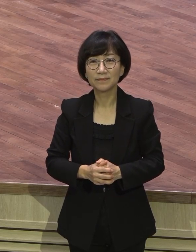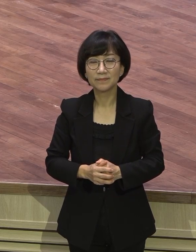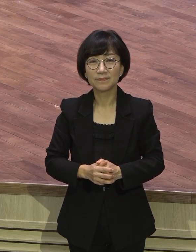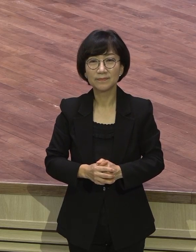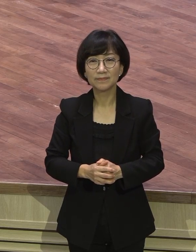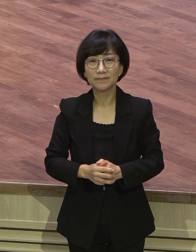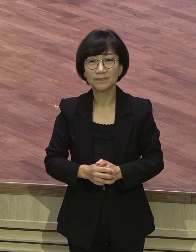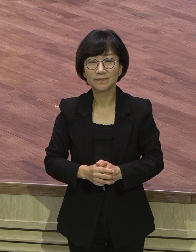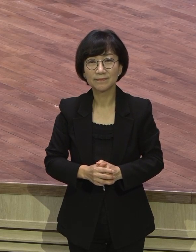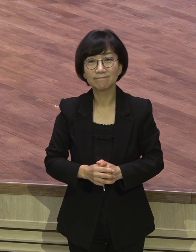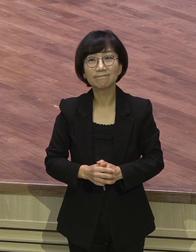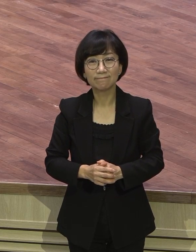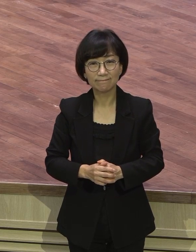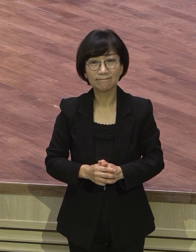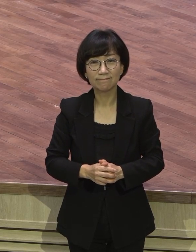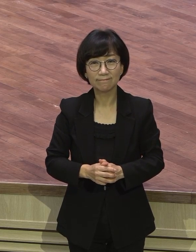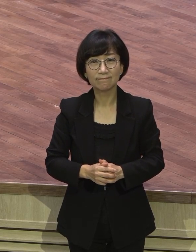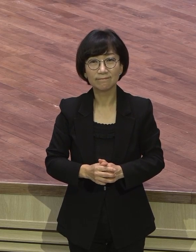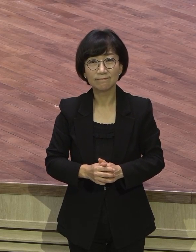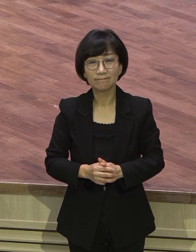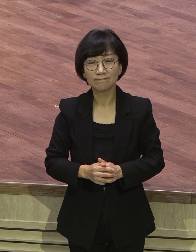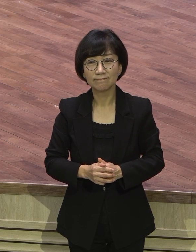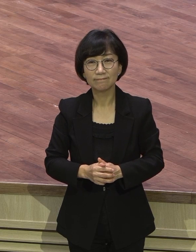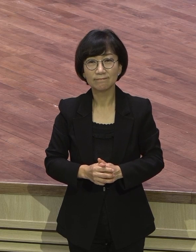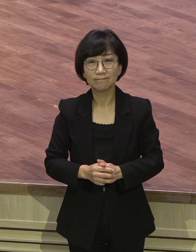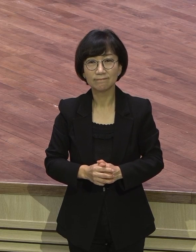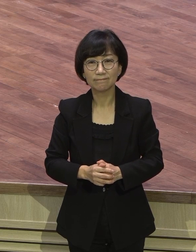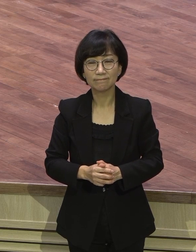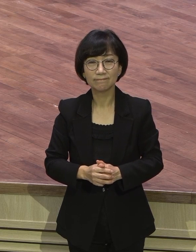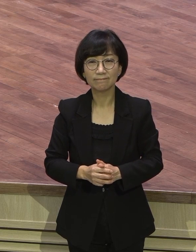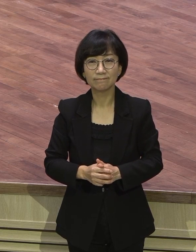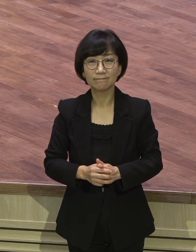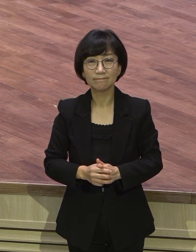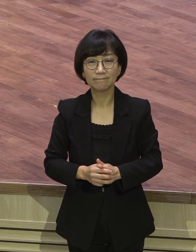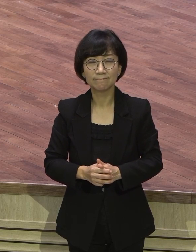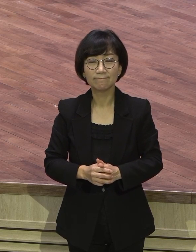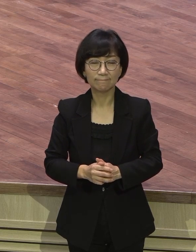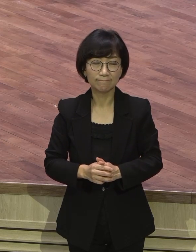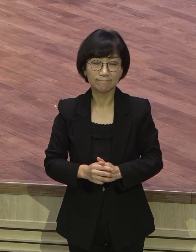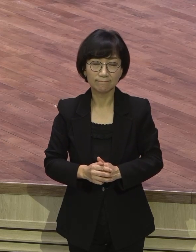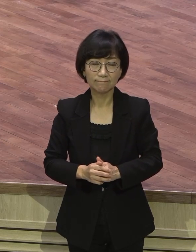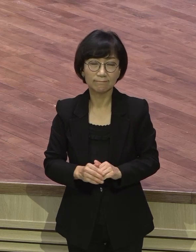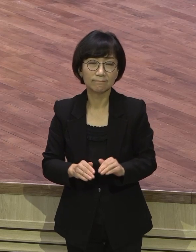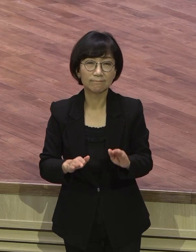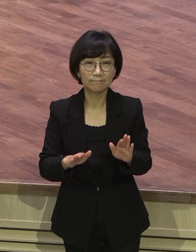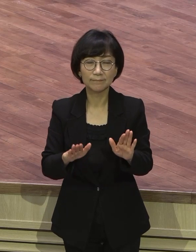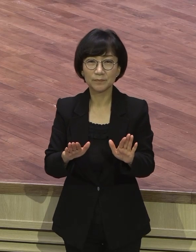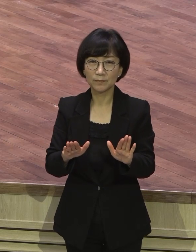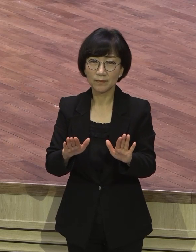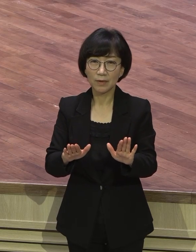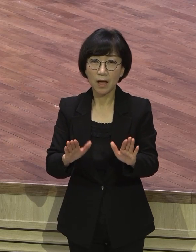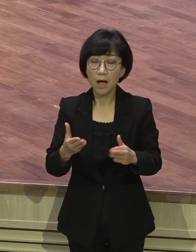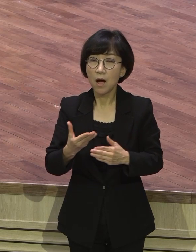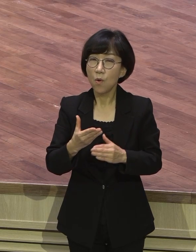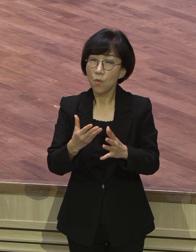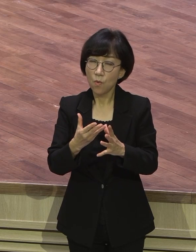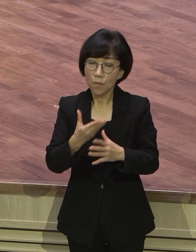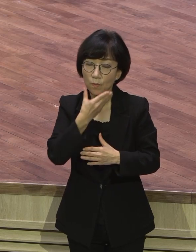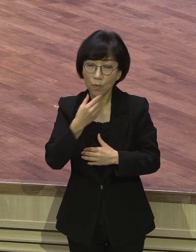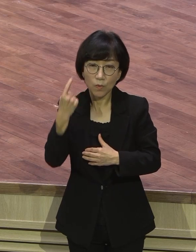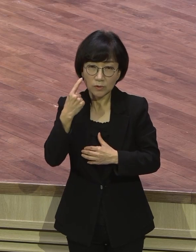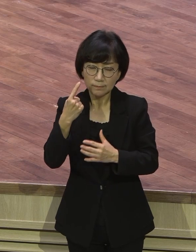완전히 생구심 고만하시고 완전히 이제는 정말 복음 속에